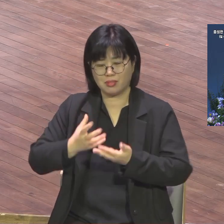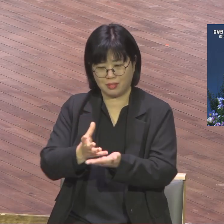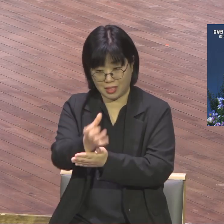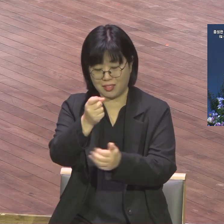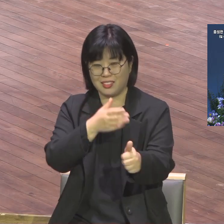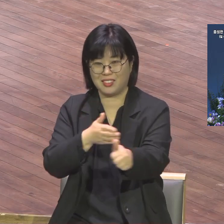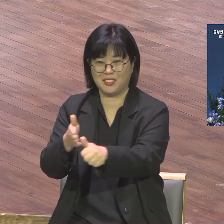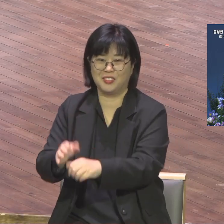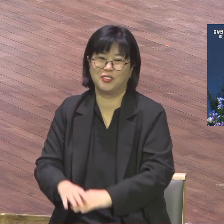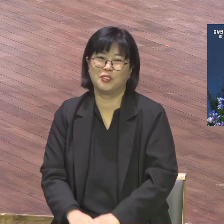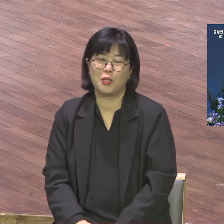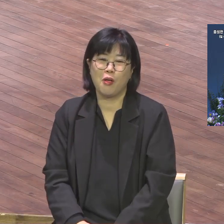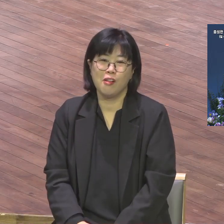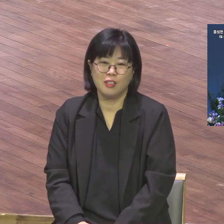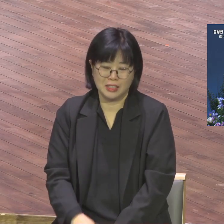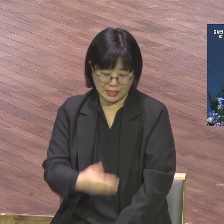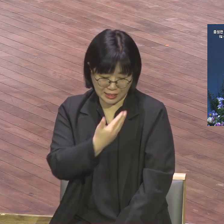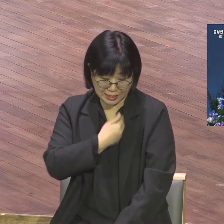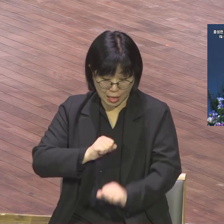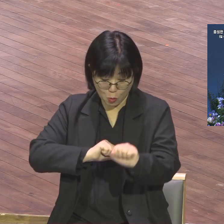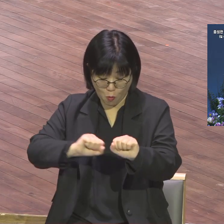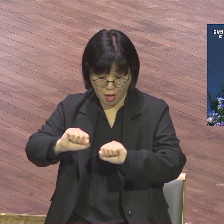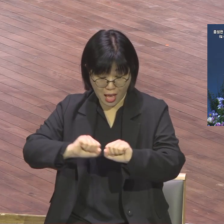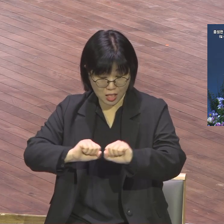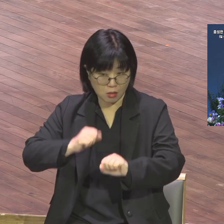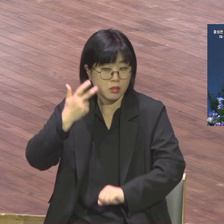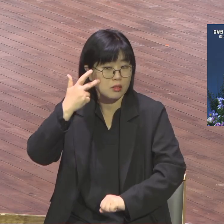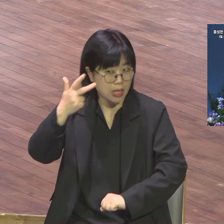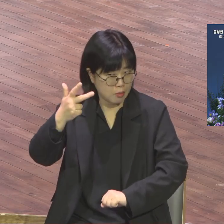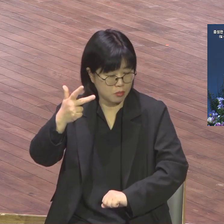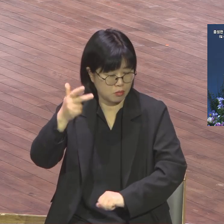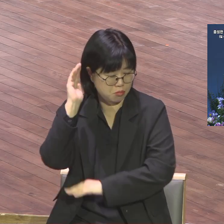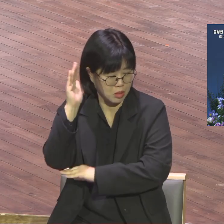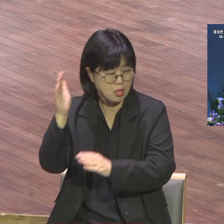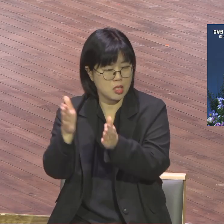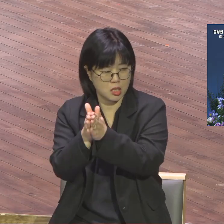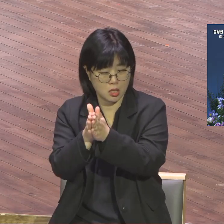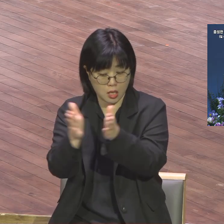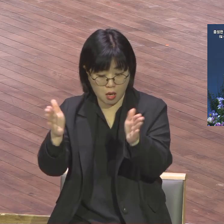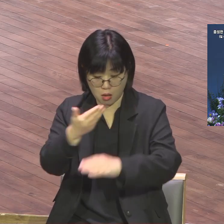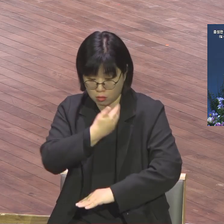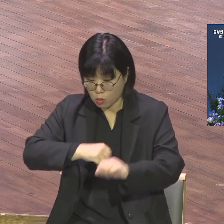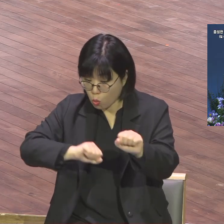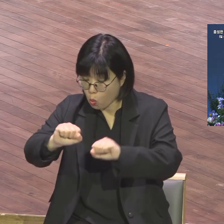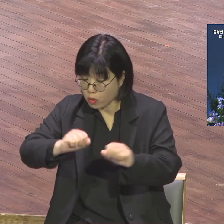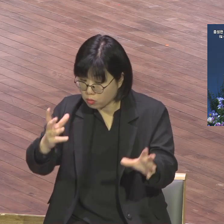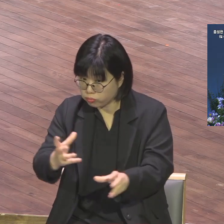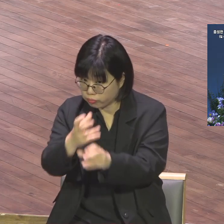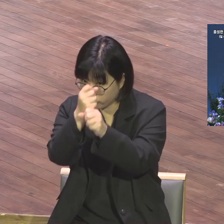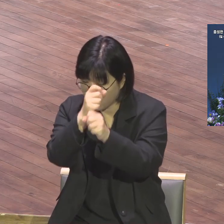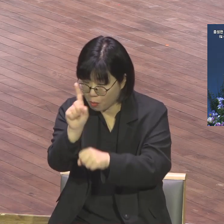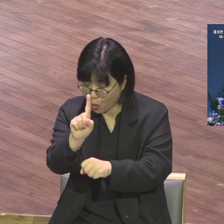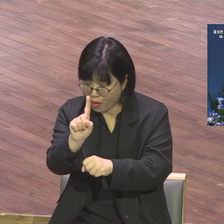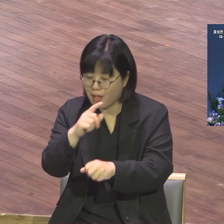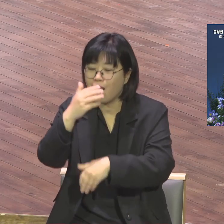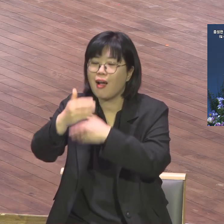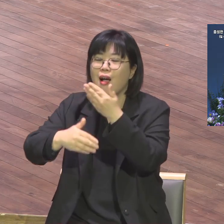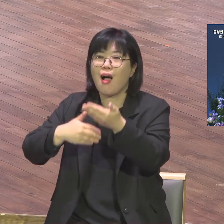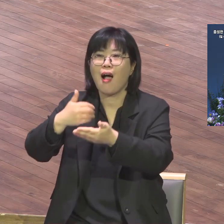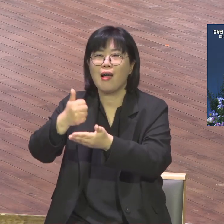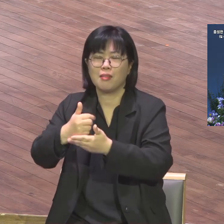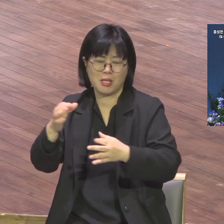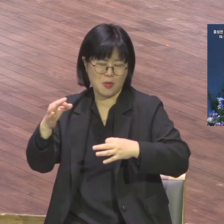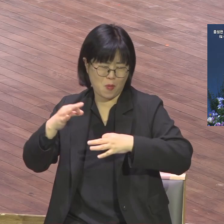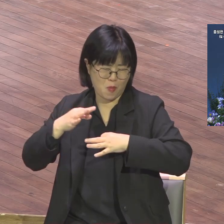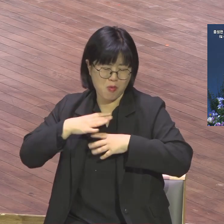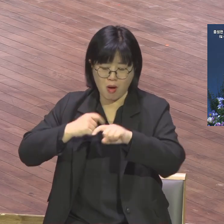말씀 뭐냐? 현장에 나타난 놀라운 성사함이 하나님의 역사가 기록된